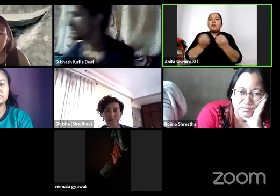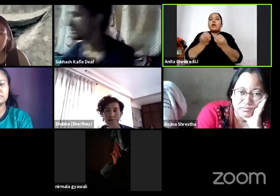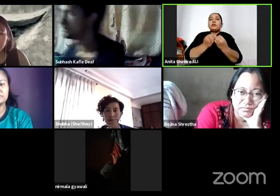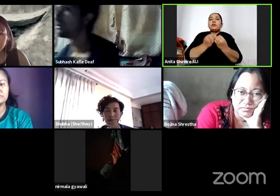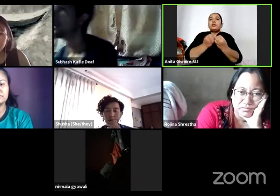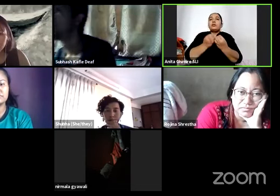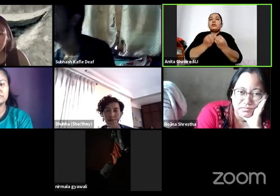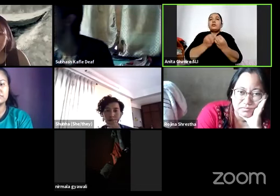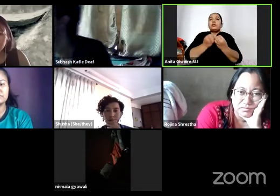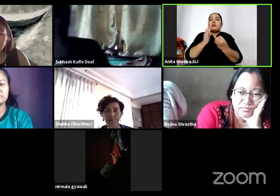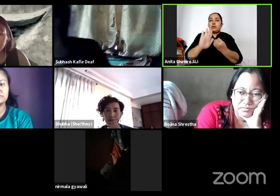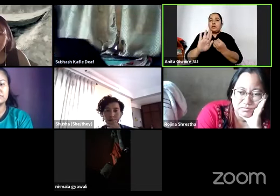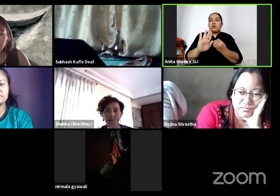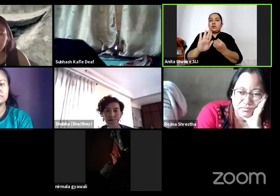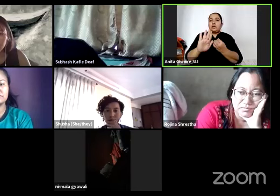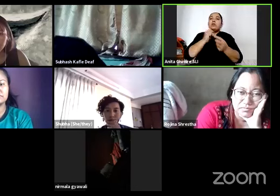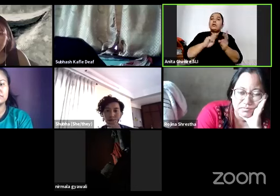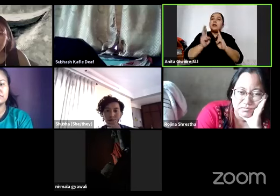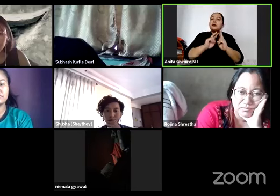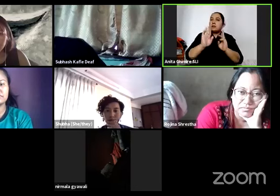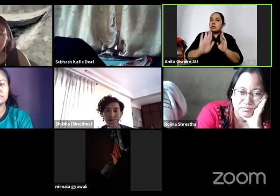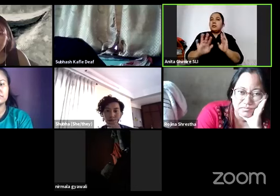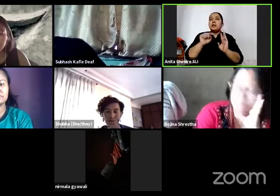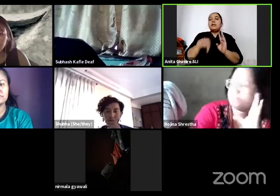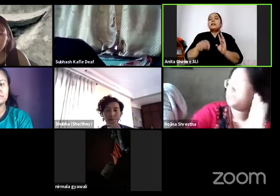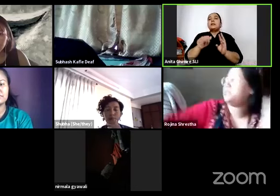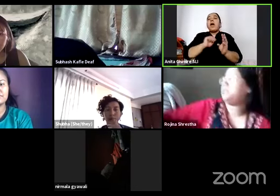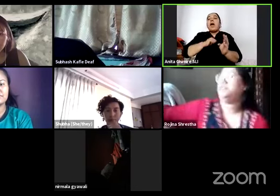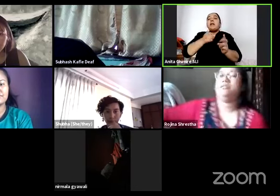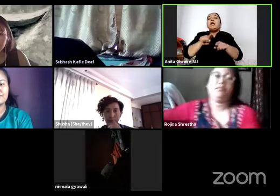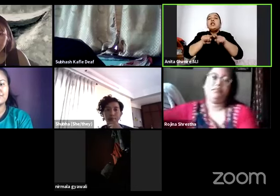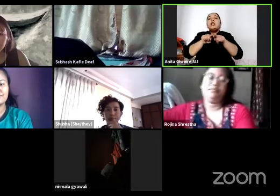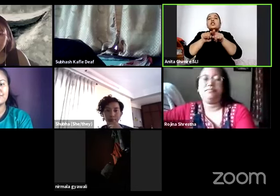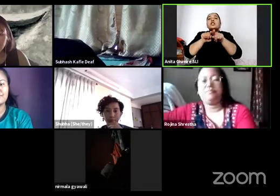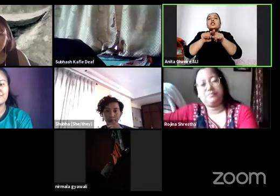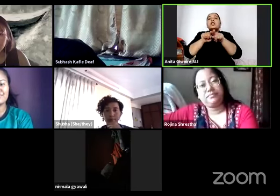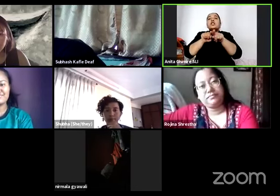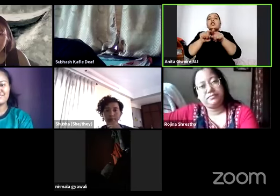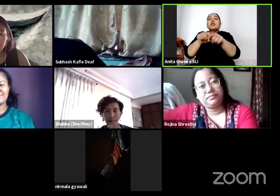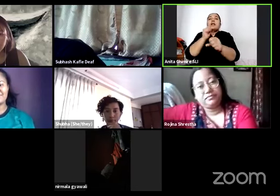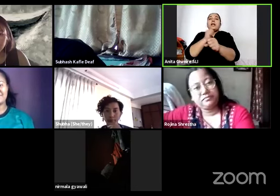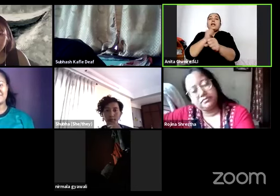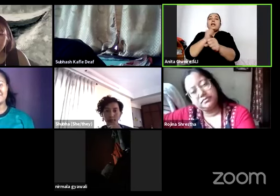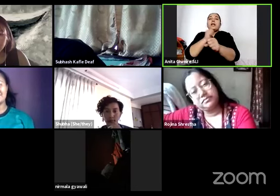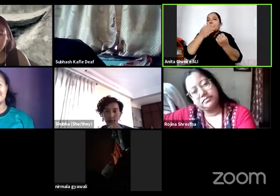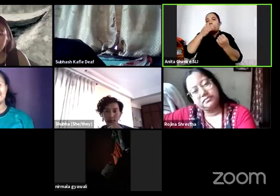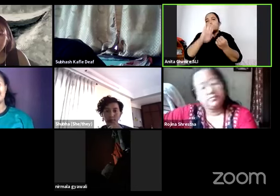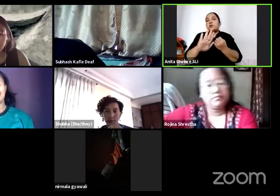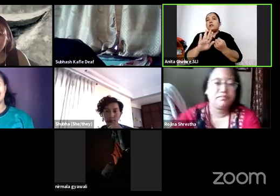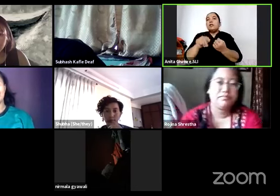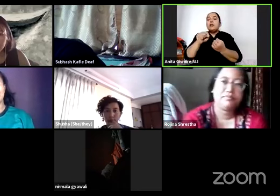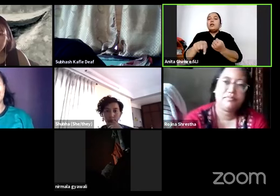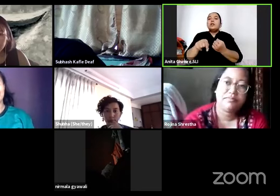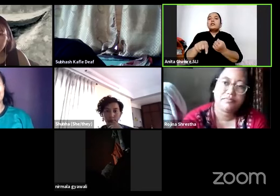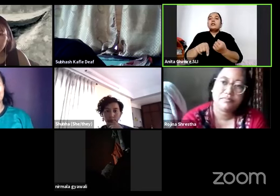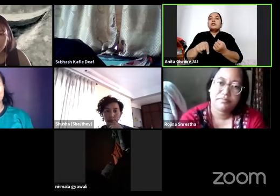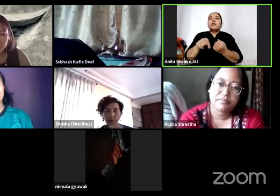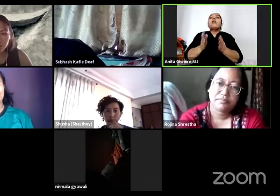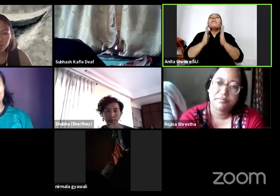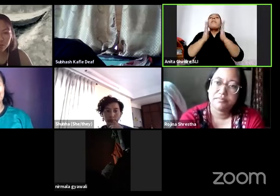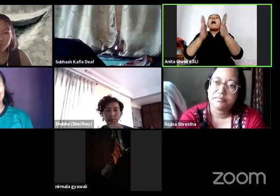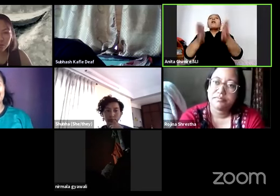त्यो कुराहरूमा चाहिँ अब चाहिँ हामीले सँगै काम गर्नुपर्छ कि भन्ने चाहिँ लागेको छ. र यसले चाहिँ एउटा चाहिँ वे आउट पनि दिन्छ होला हामीलाई चाहिँ भन्ने